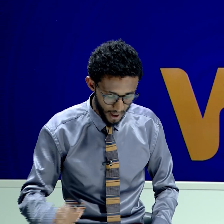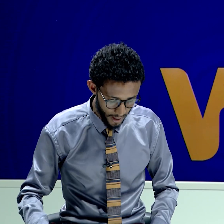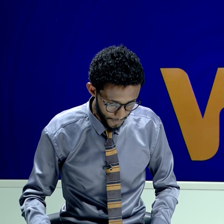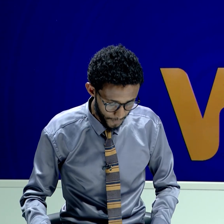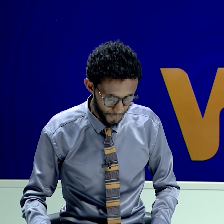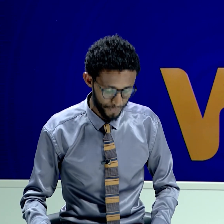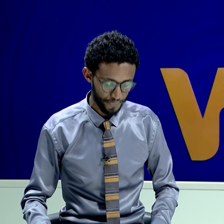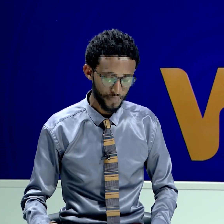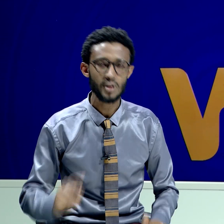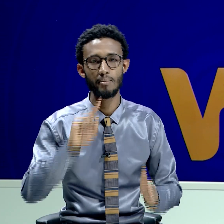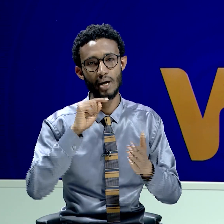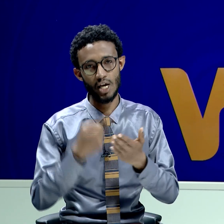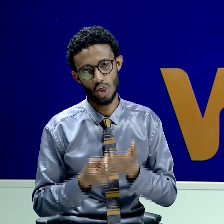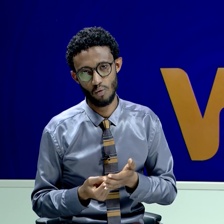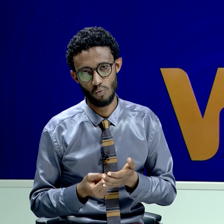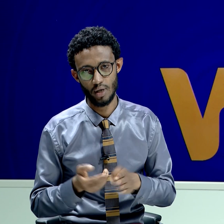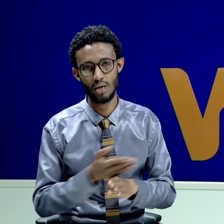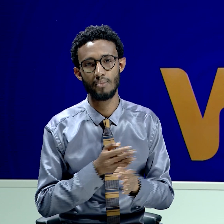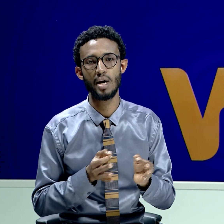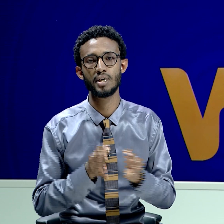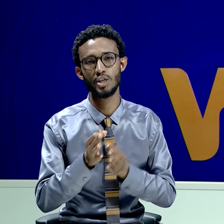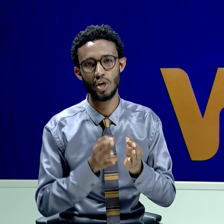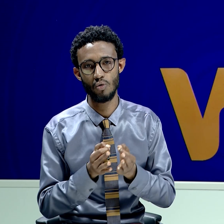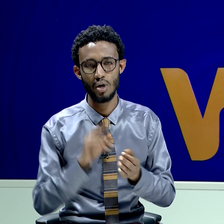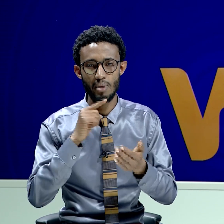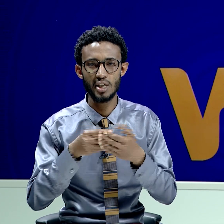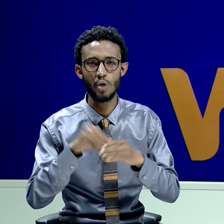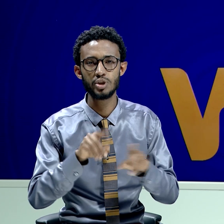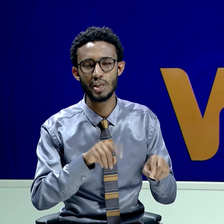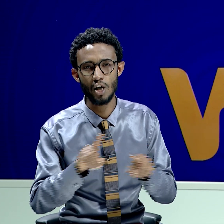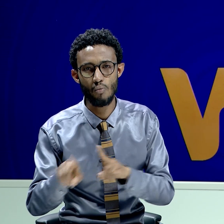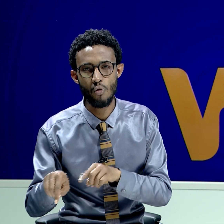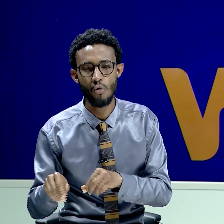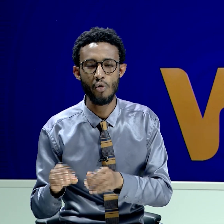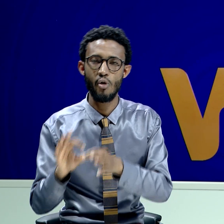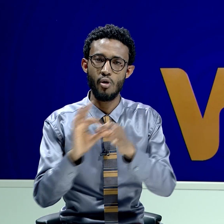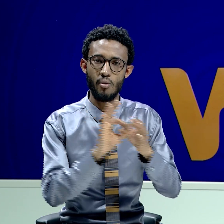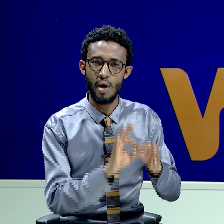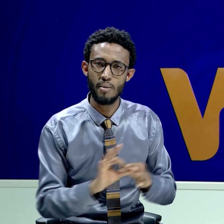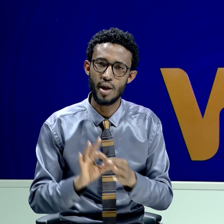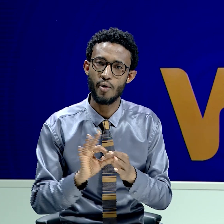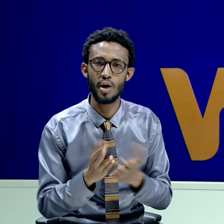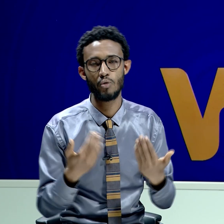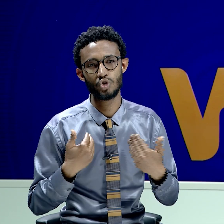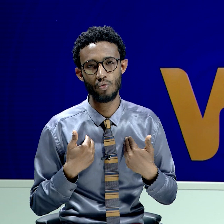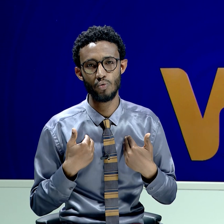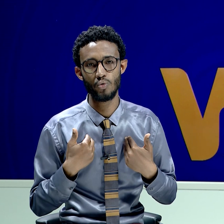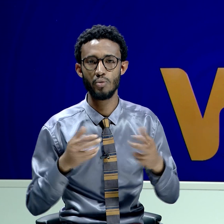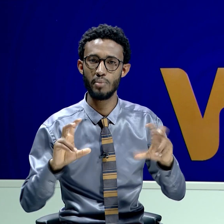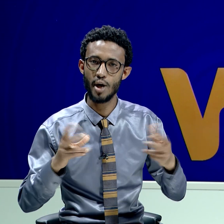ጥያቄ ባራጃኑ ቀደም ሰደቻሉ። ባራጃው ውስጥ ደግሞ ማበራዊ ነገሮች አሉ፣